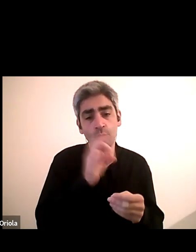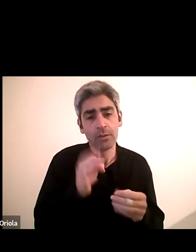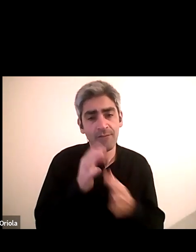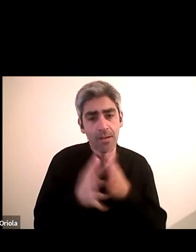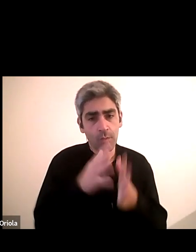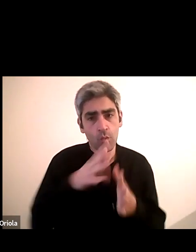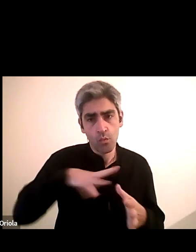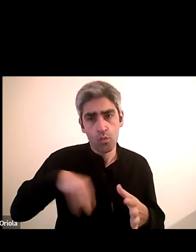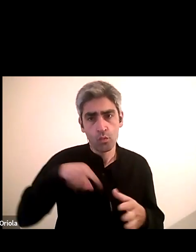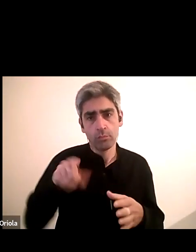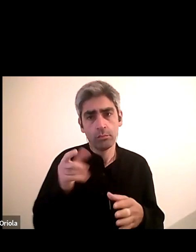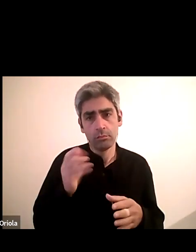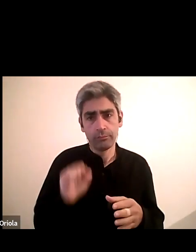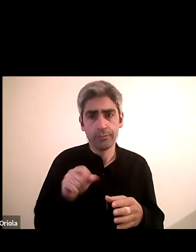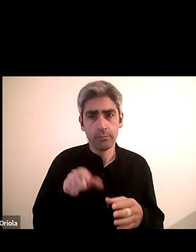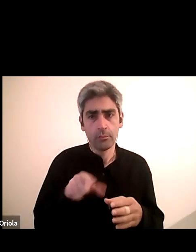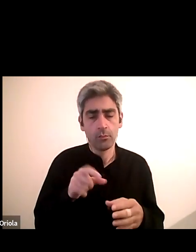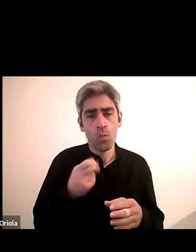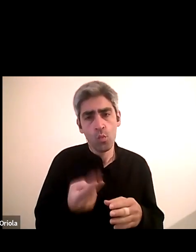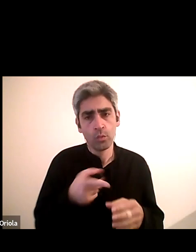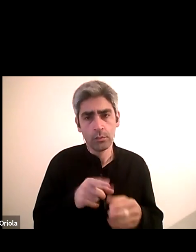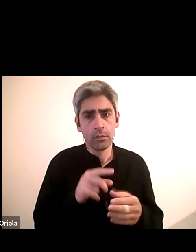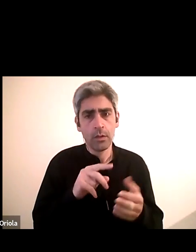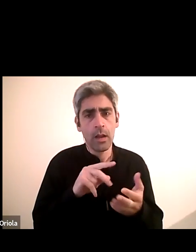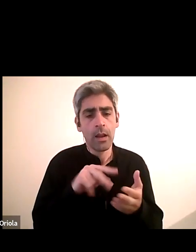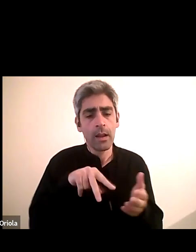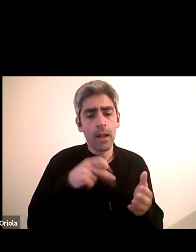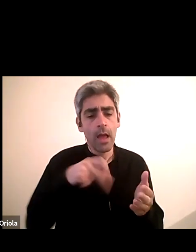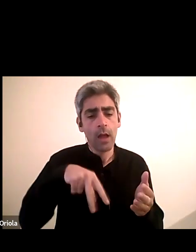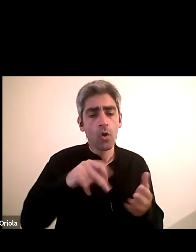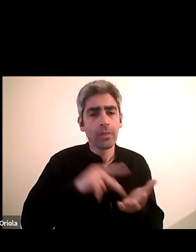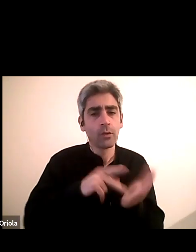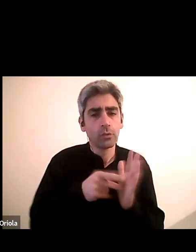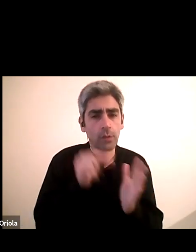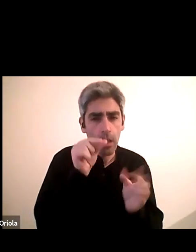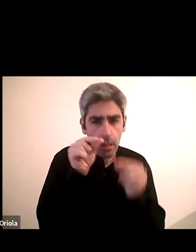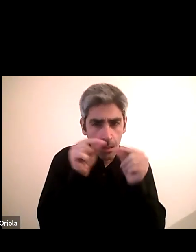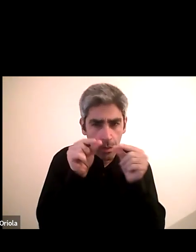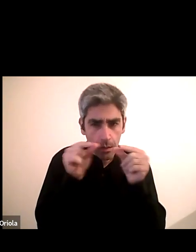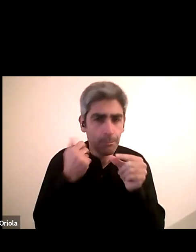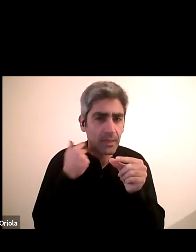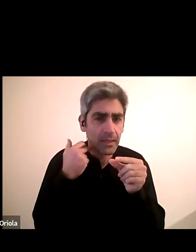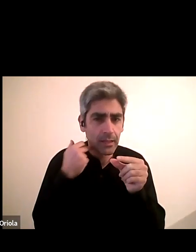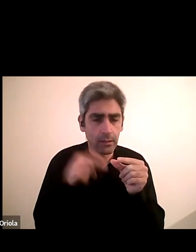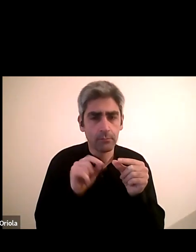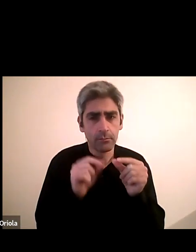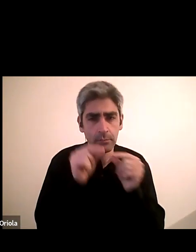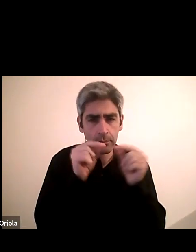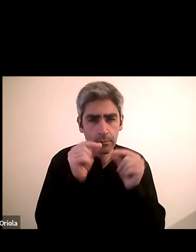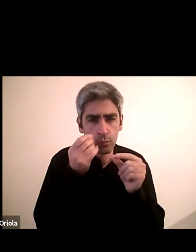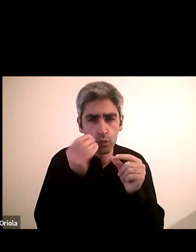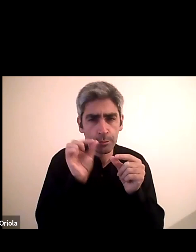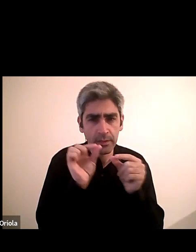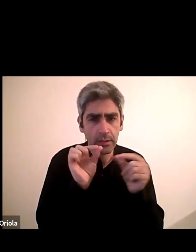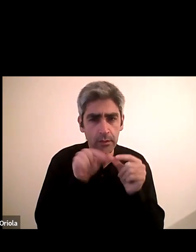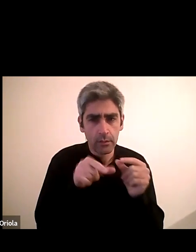mundo são fabricados usando nanotecnologias. Portanto, os nanomateriais são partículas ínfimas com